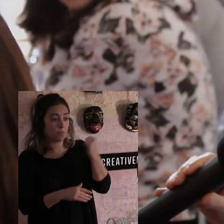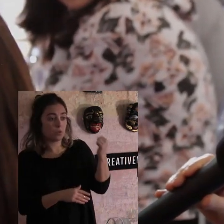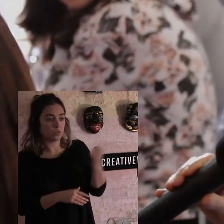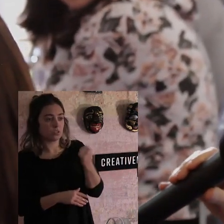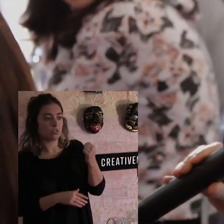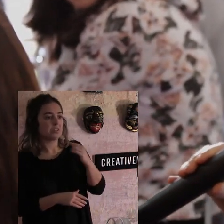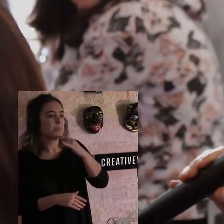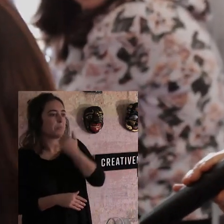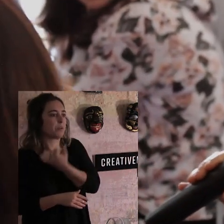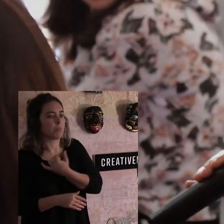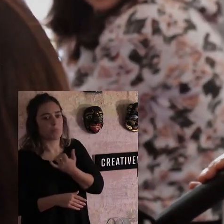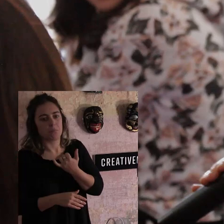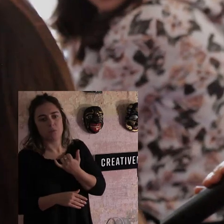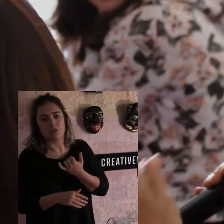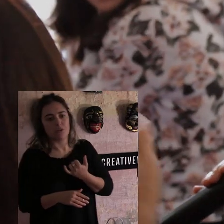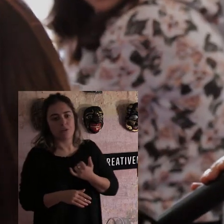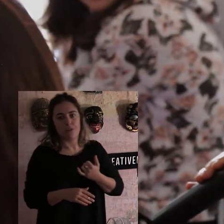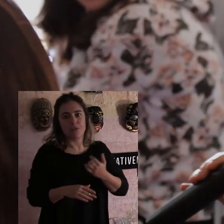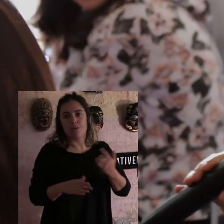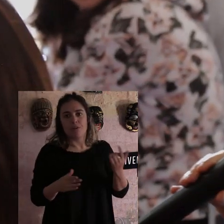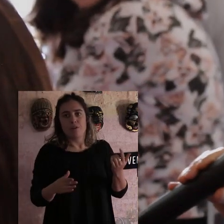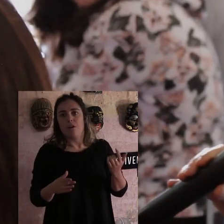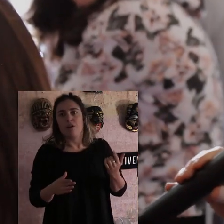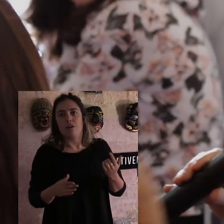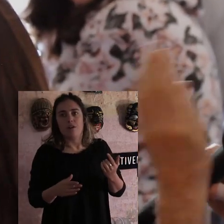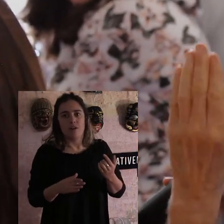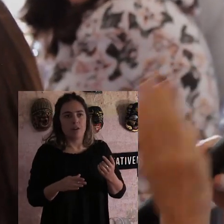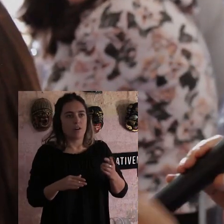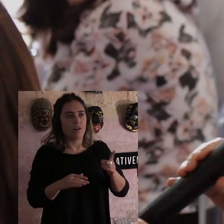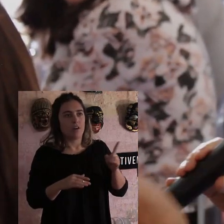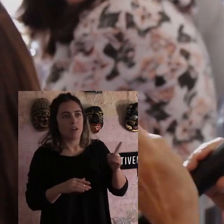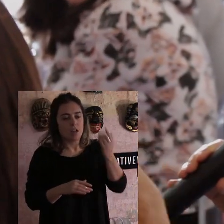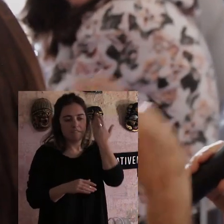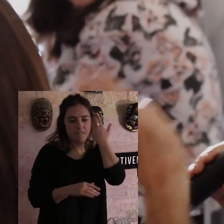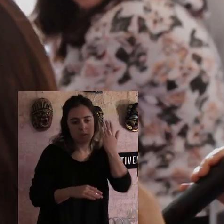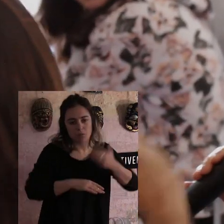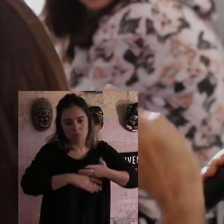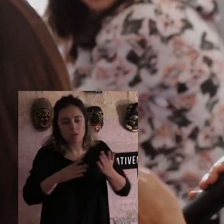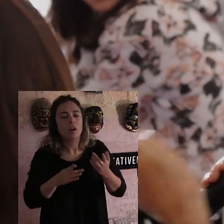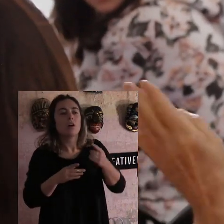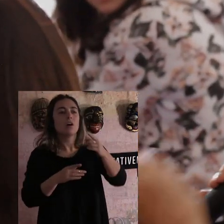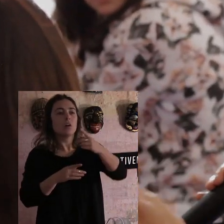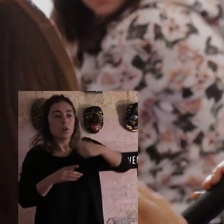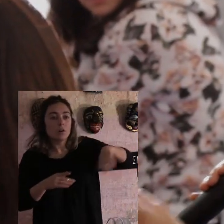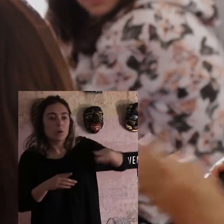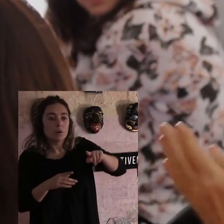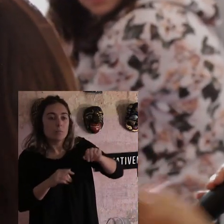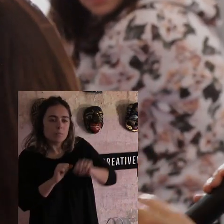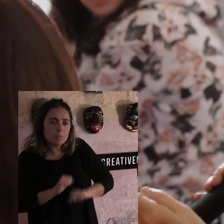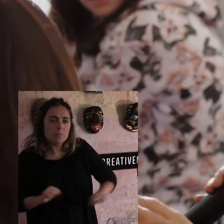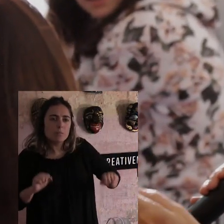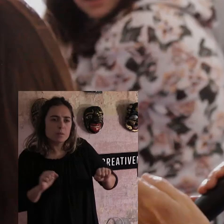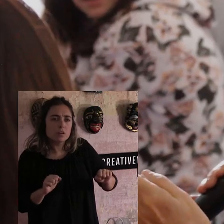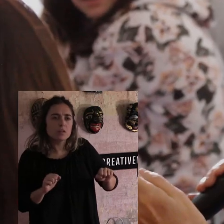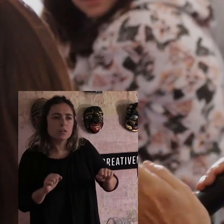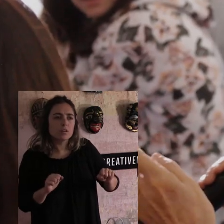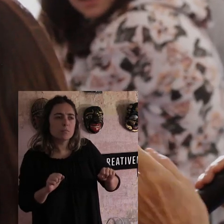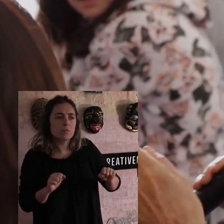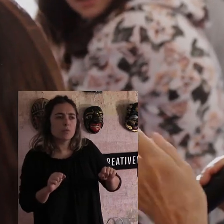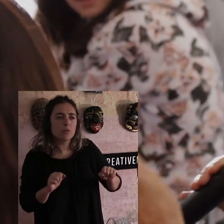el tema de formación de redes, de organizaciones. ¿Has encontrado alguna antítesis, una